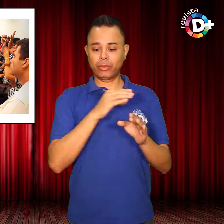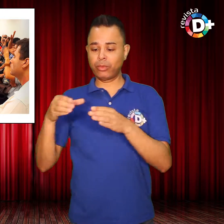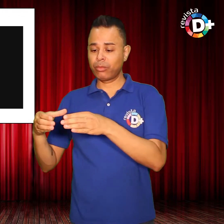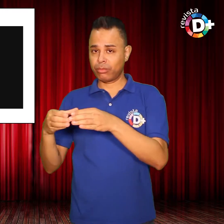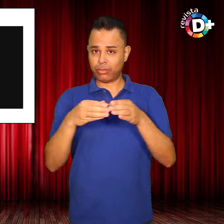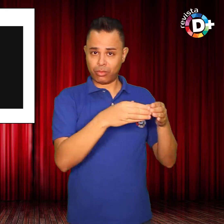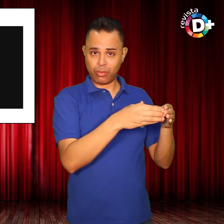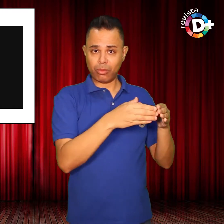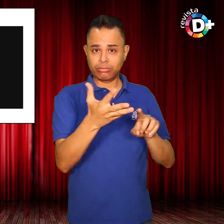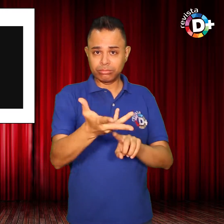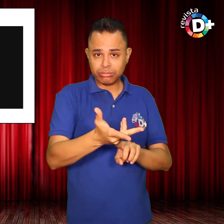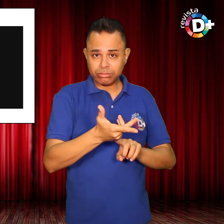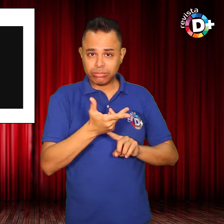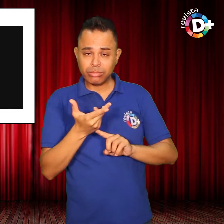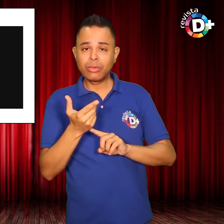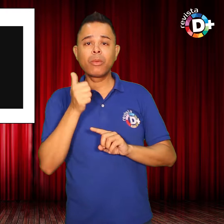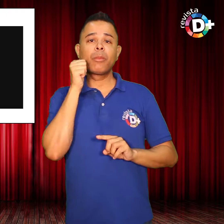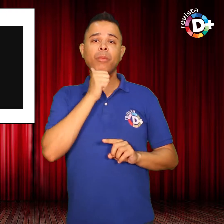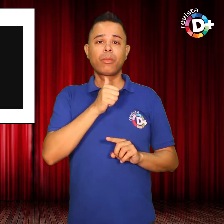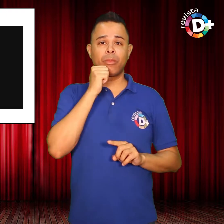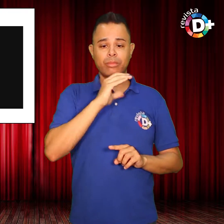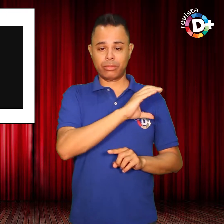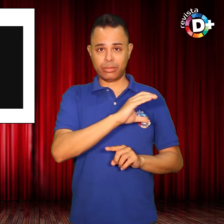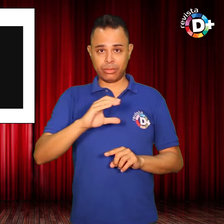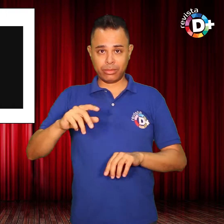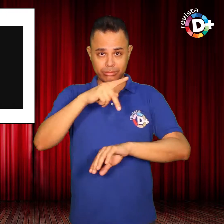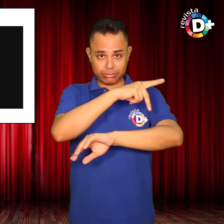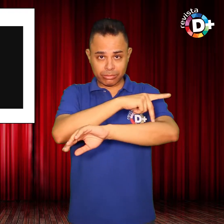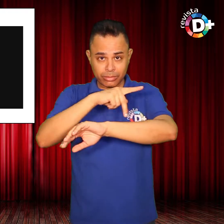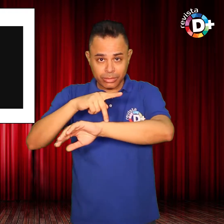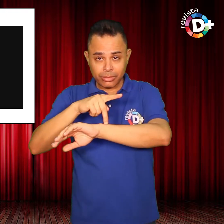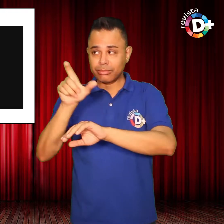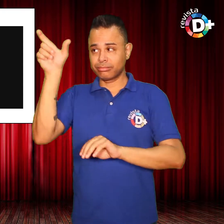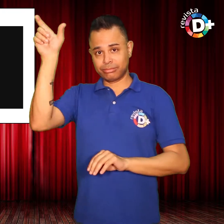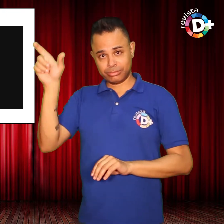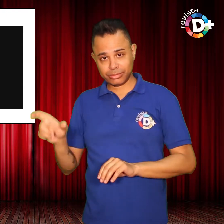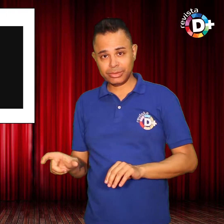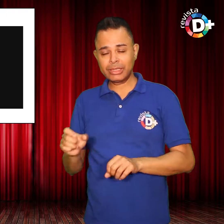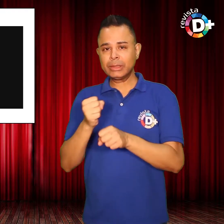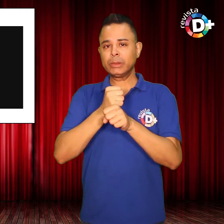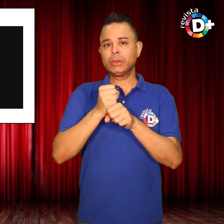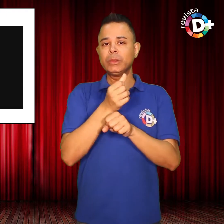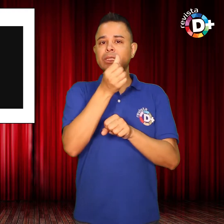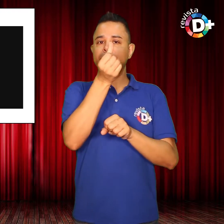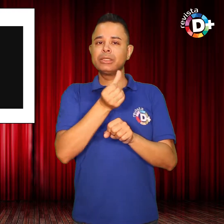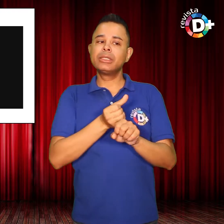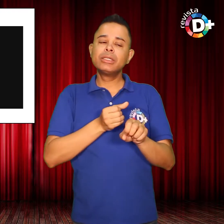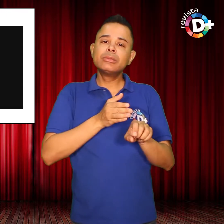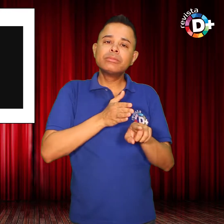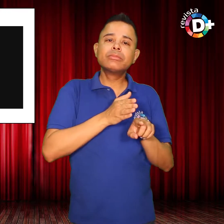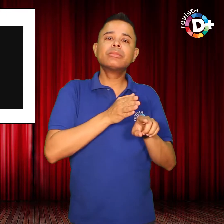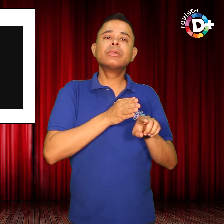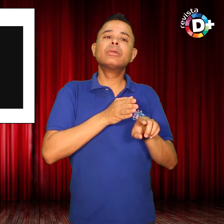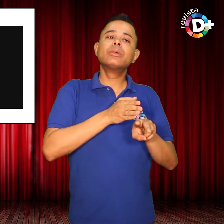coletivo grão no qual cíntia trabalha como coordenadora pedagógica atua há seis anos o segmento